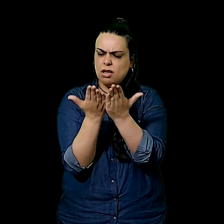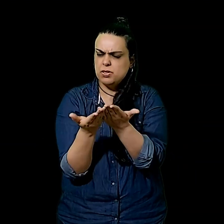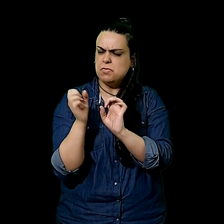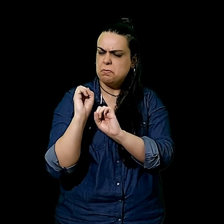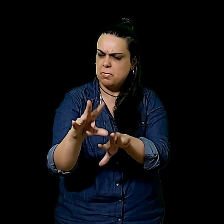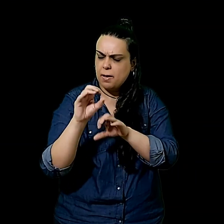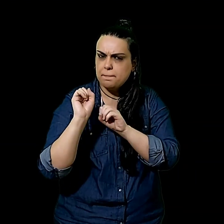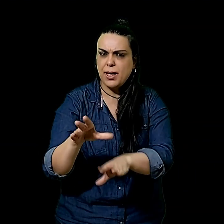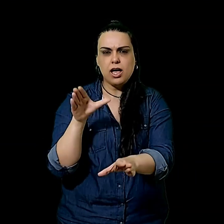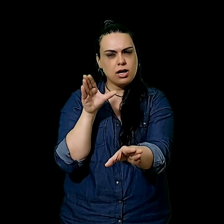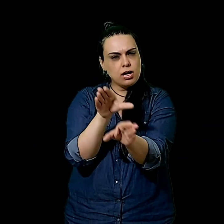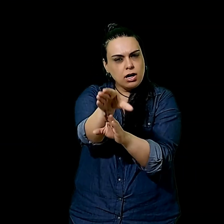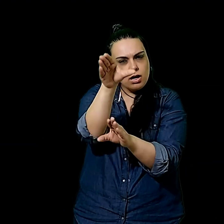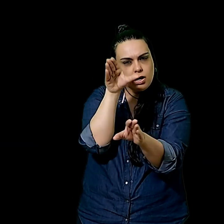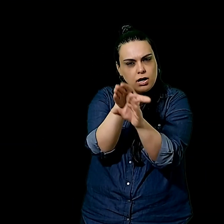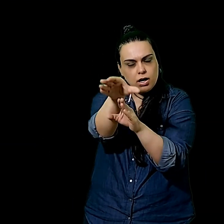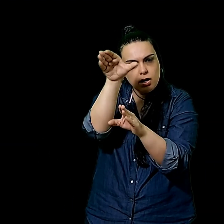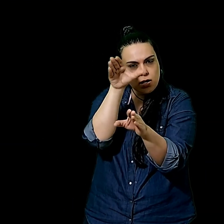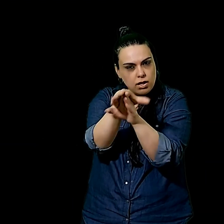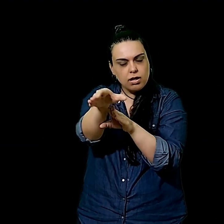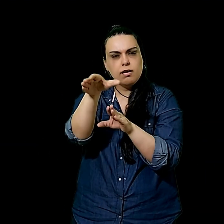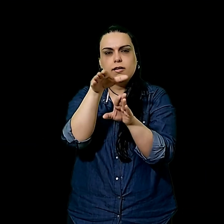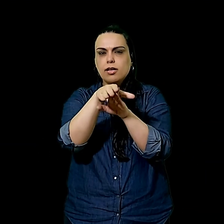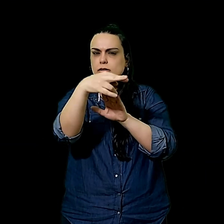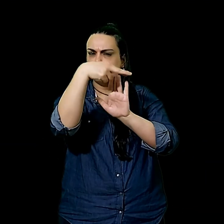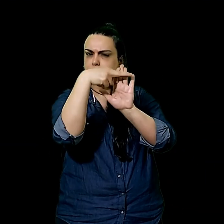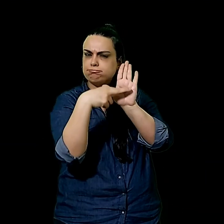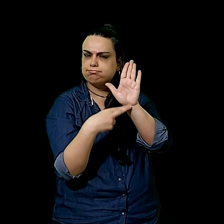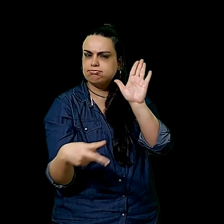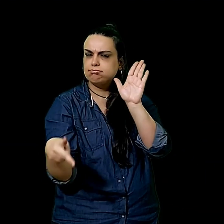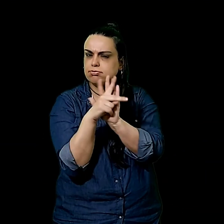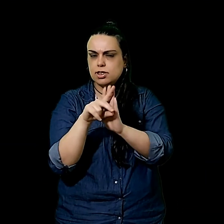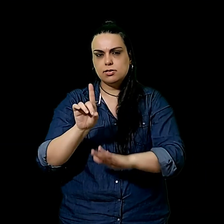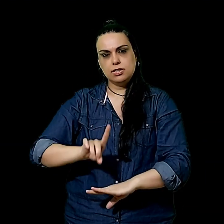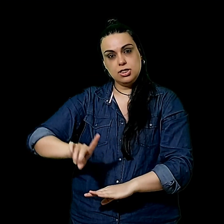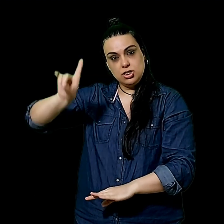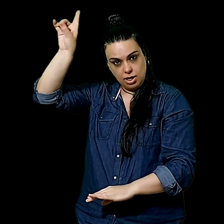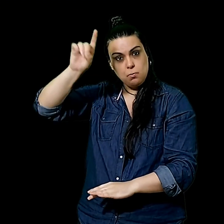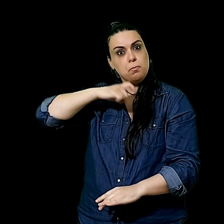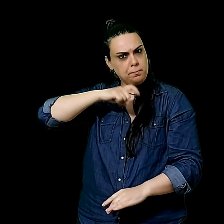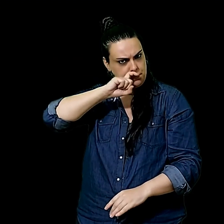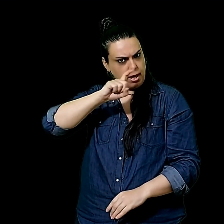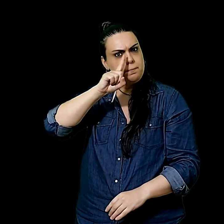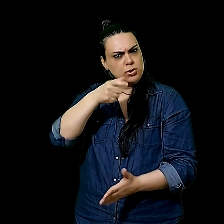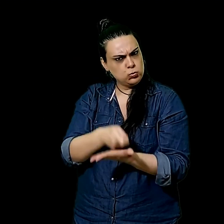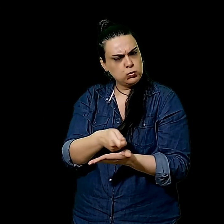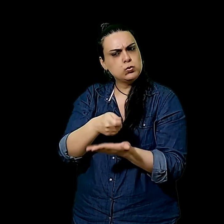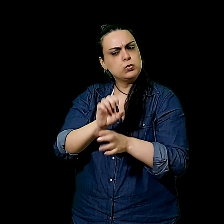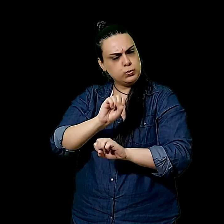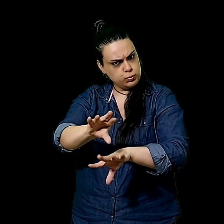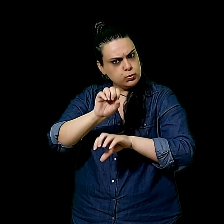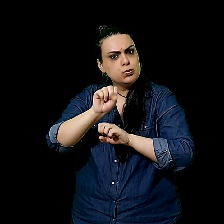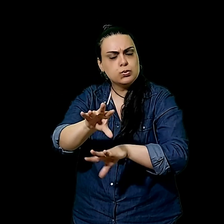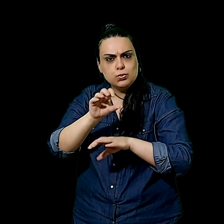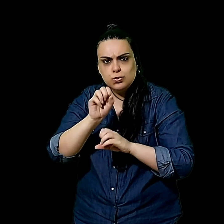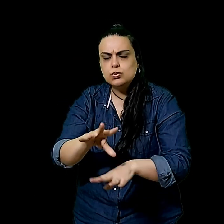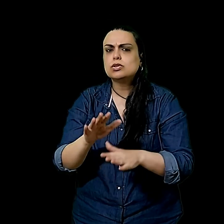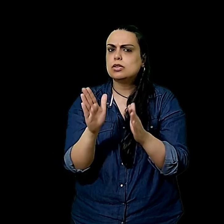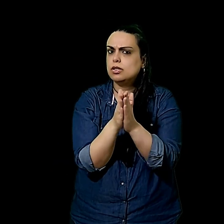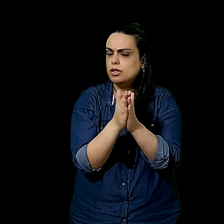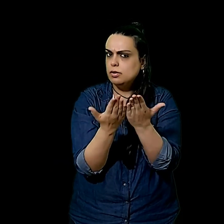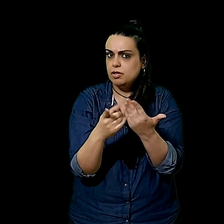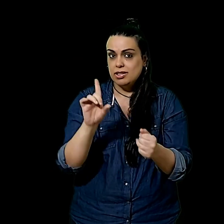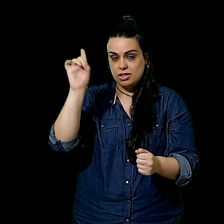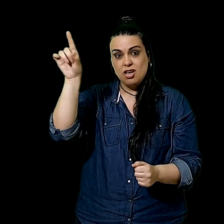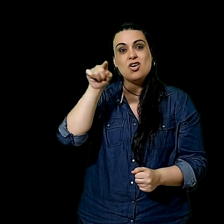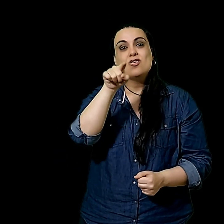Deus, debaixo das diretrizes do céu, daquilo que Deus tinha para nós. E você havia me falado